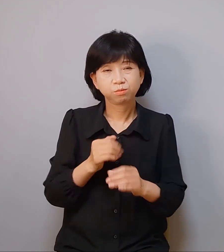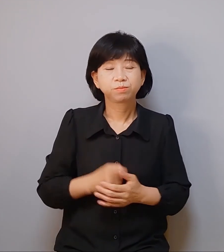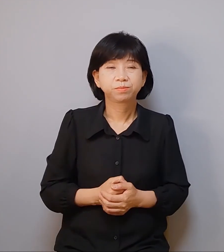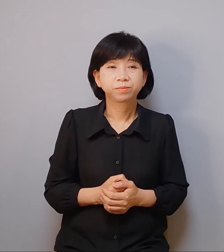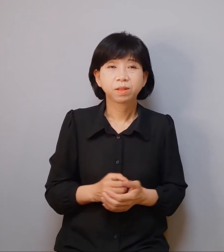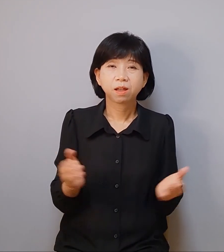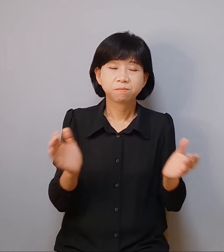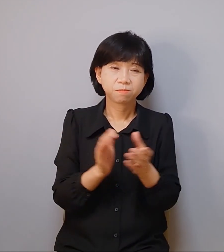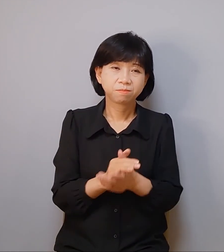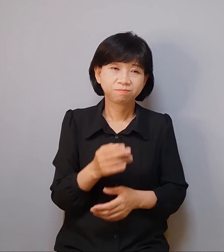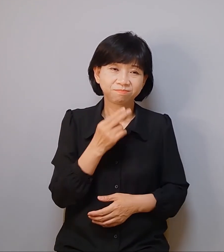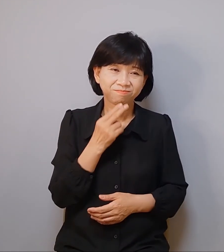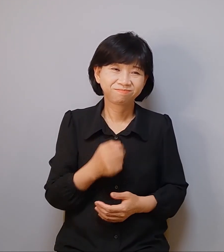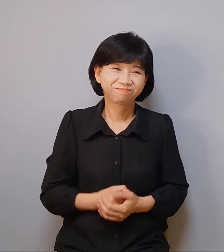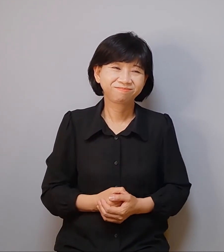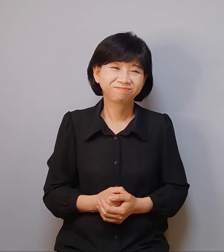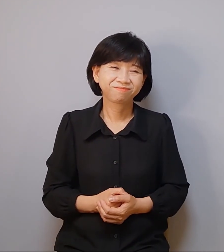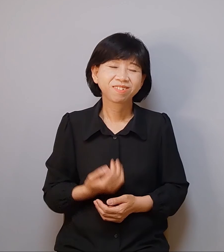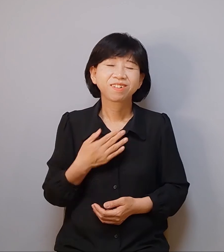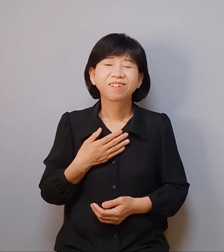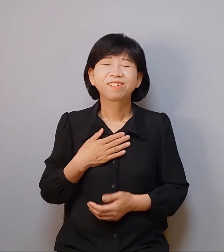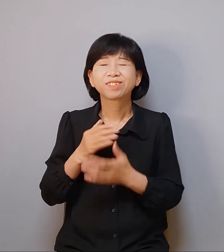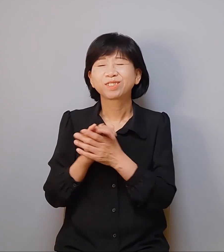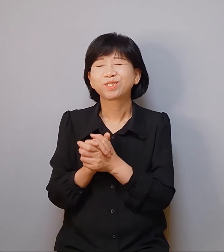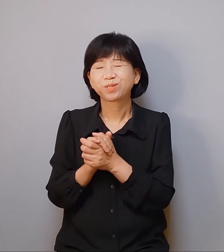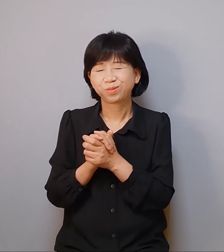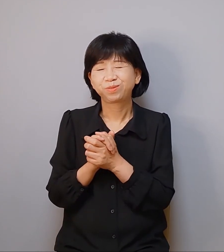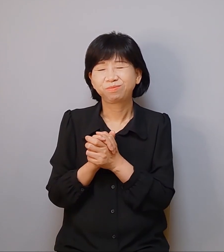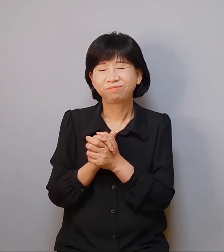이게 어떤 마음인지